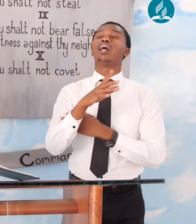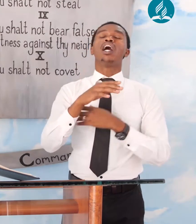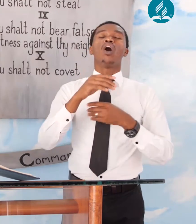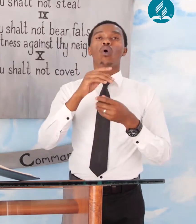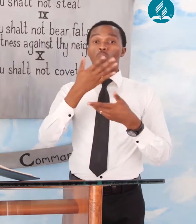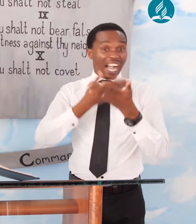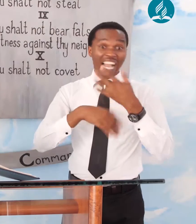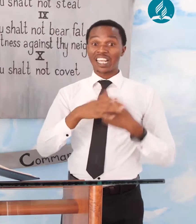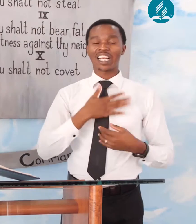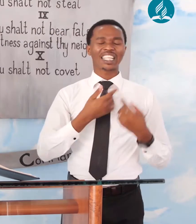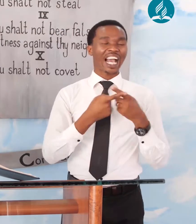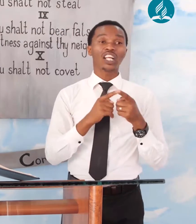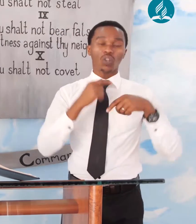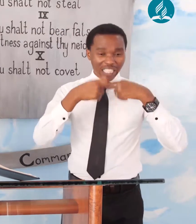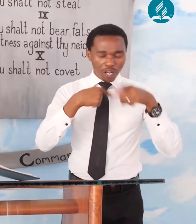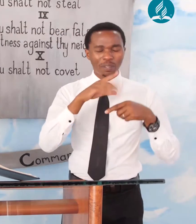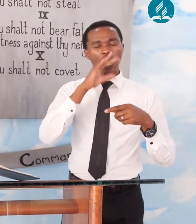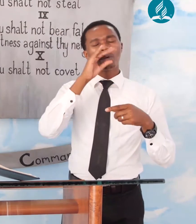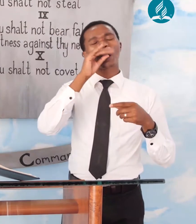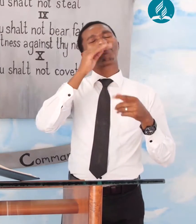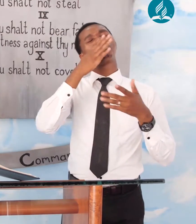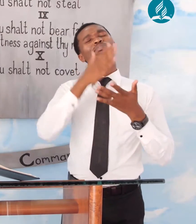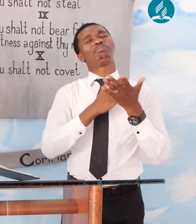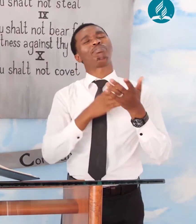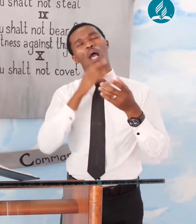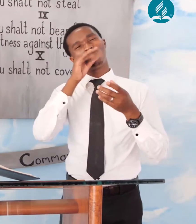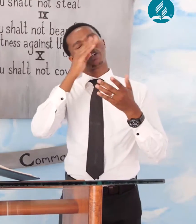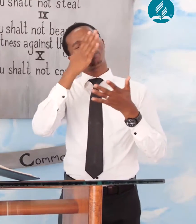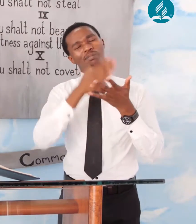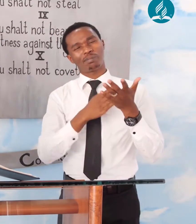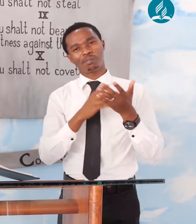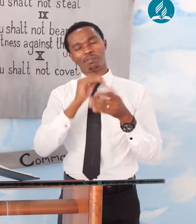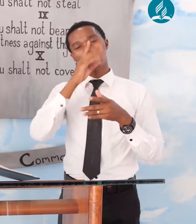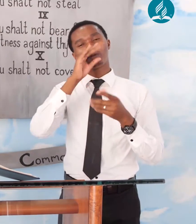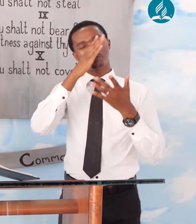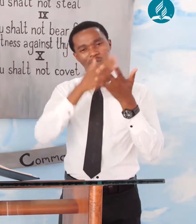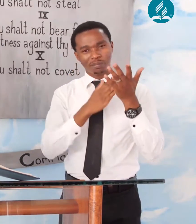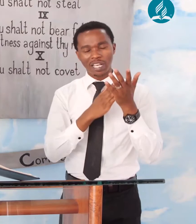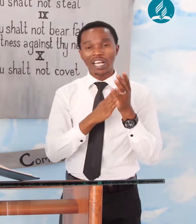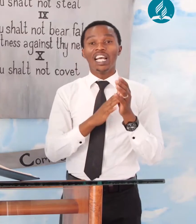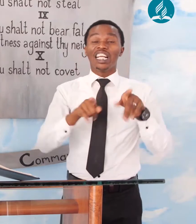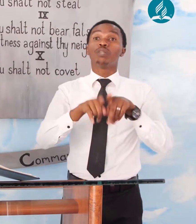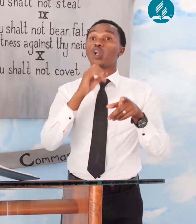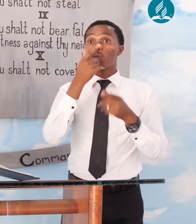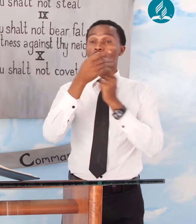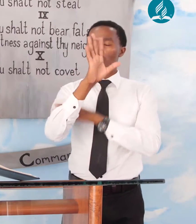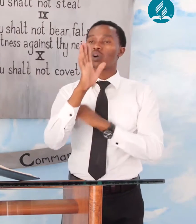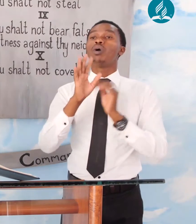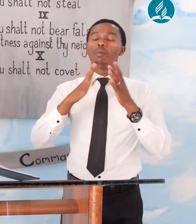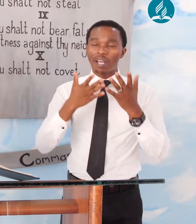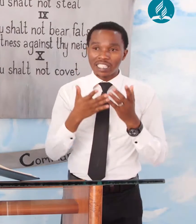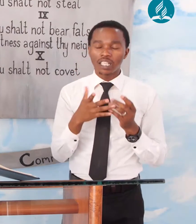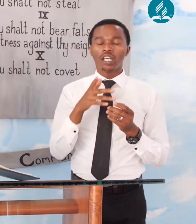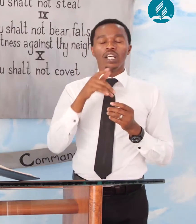n'ubu ndacyadedemanga wenda kwari nko kubwira imana ngo mbese ko nta gitangaza wakoze